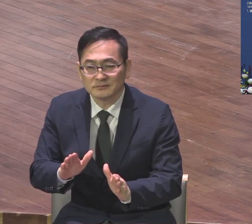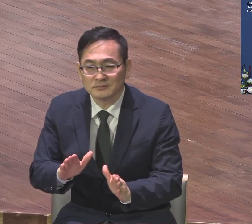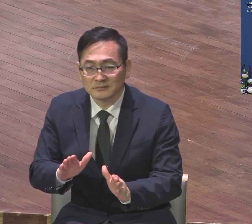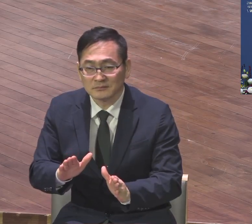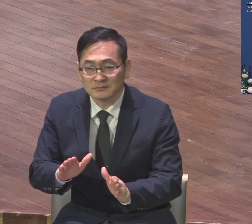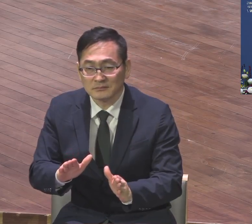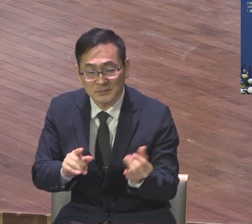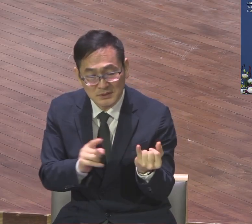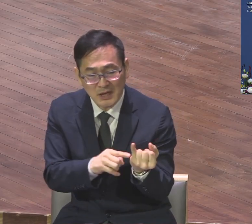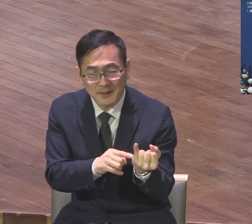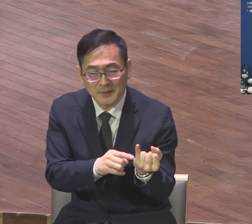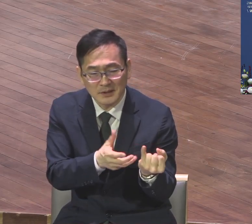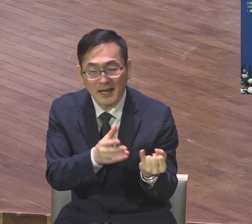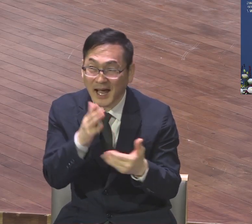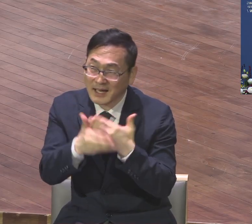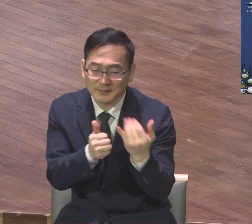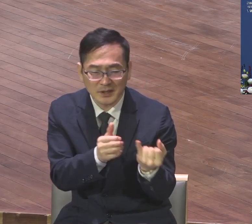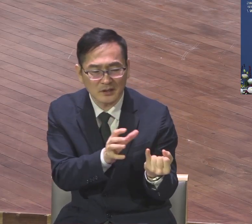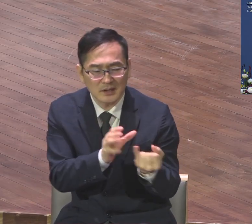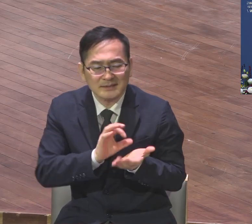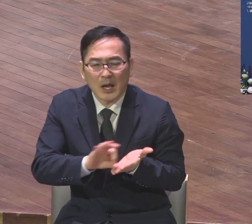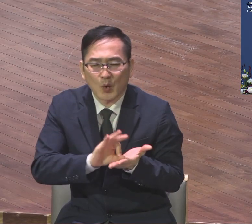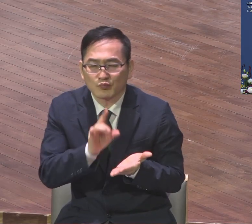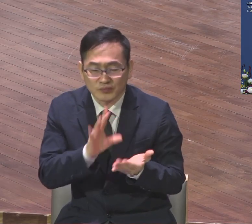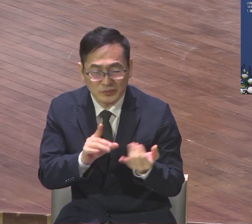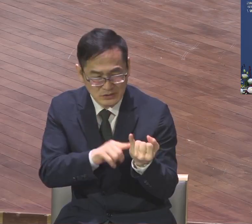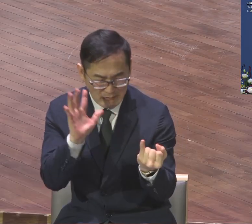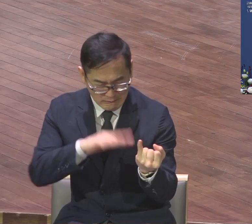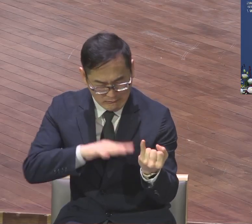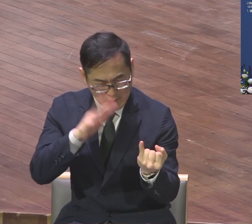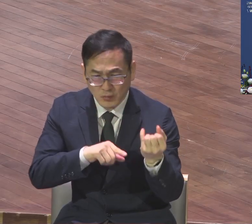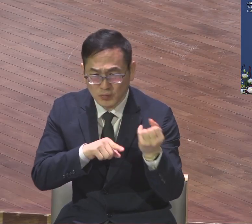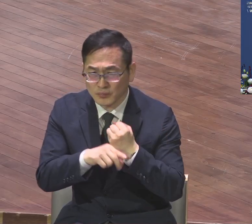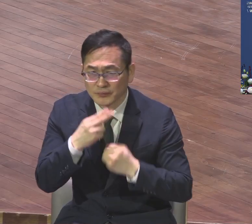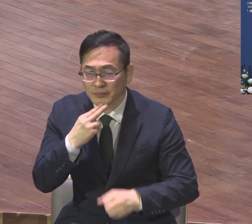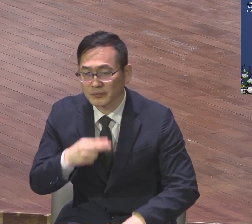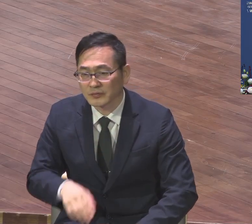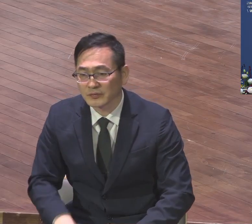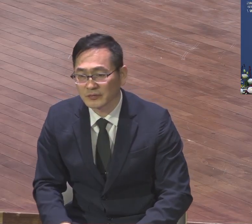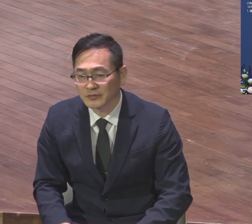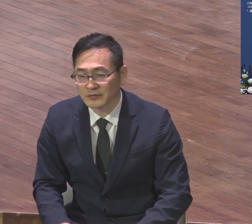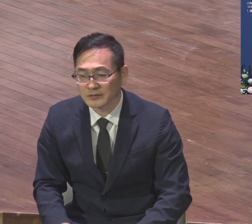뿐이에요. 숭배의 대상이 아니라고요.